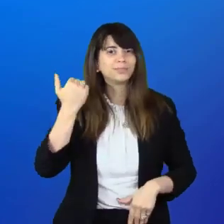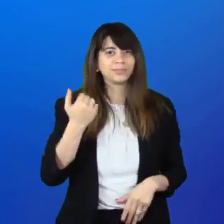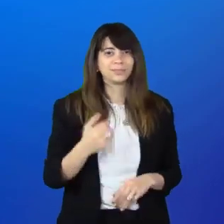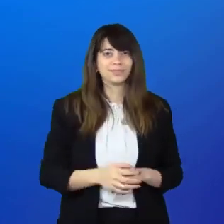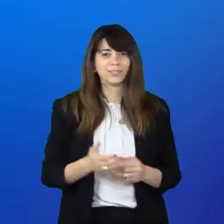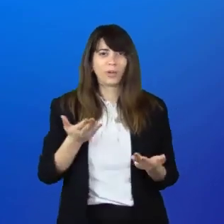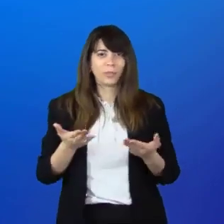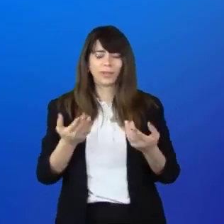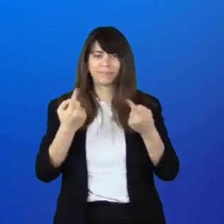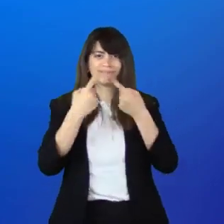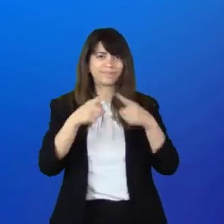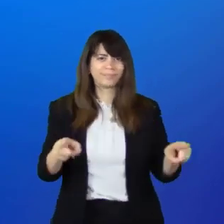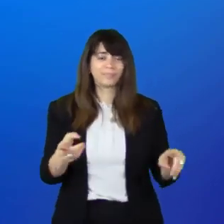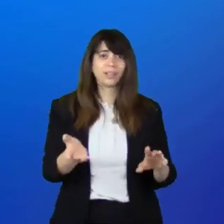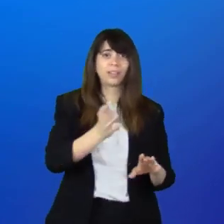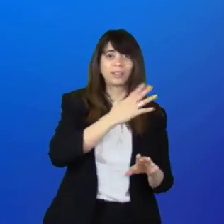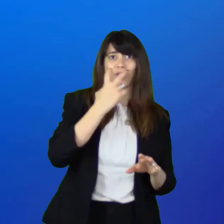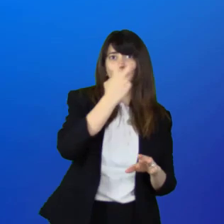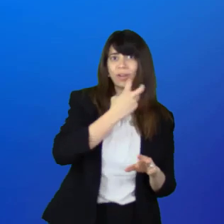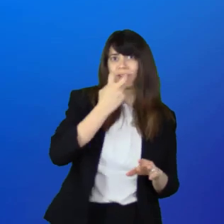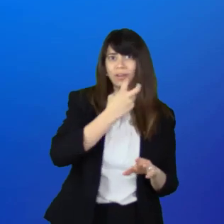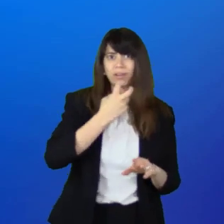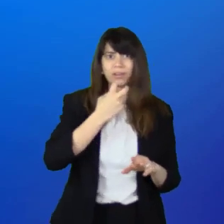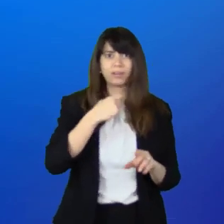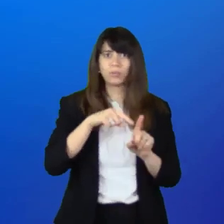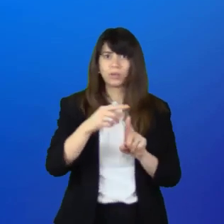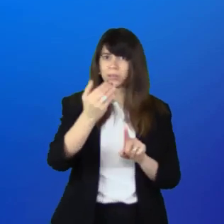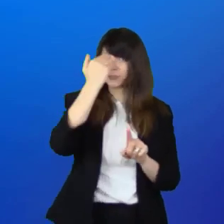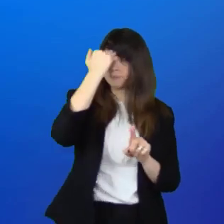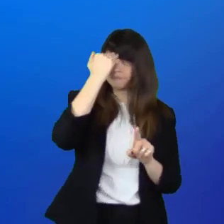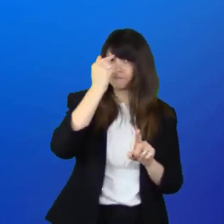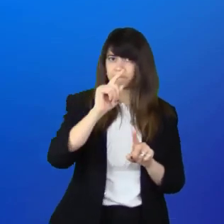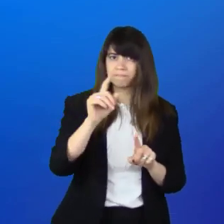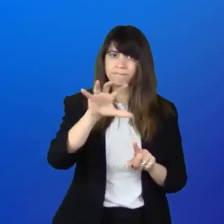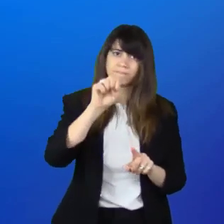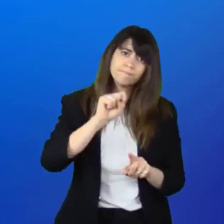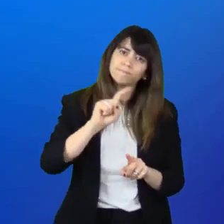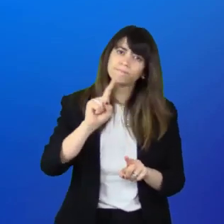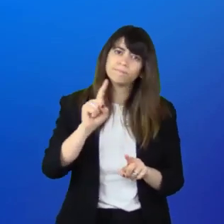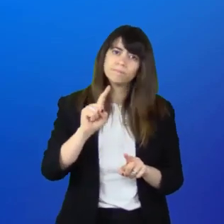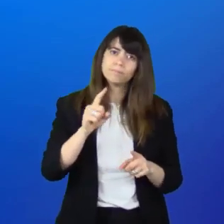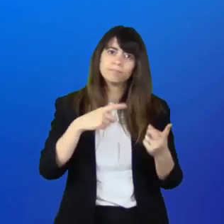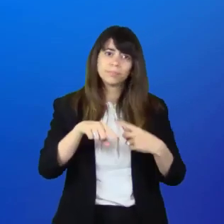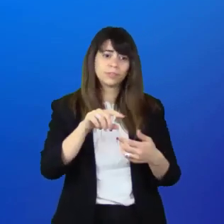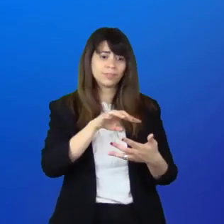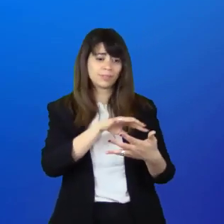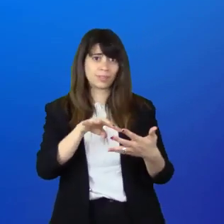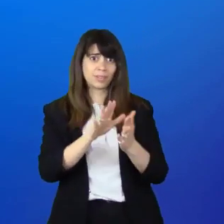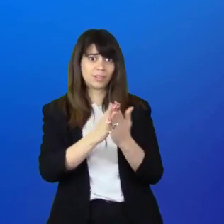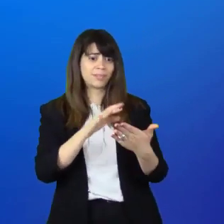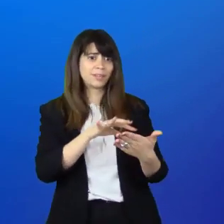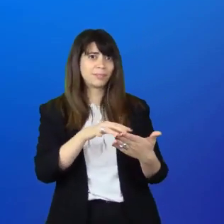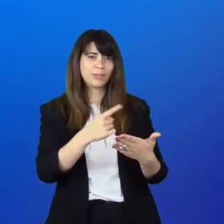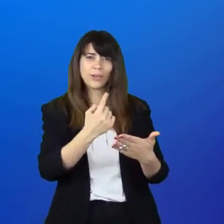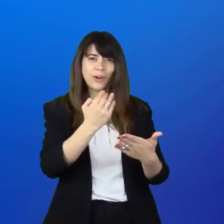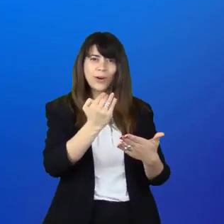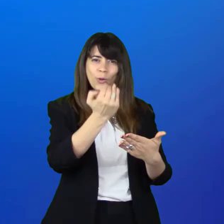podía razonar mejor. Antes, cuando la educación era solamente oralista para mí, yo no entendía los conceptos. Podía